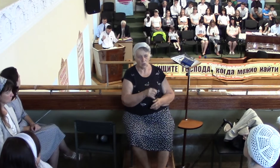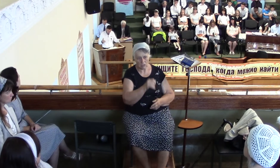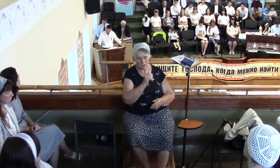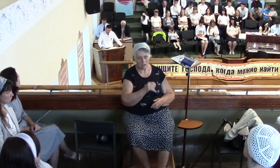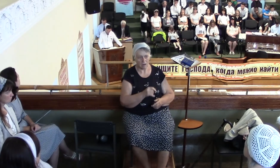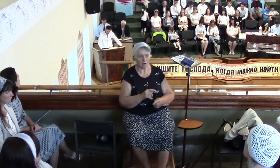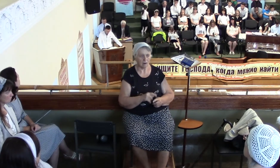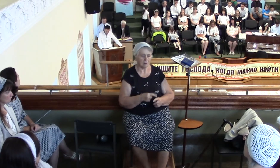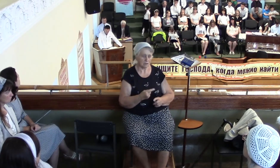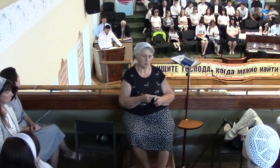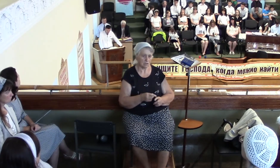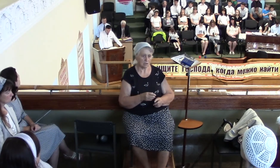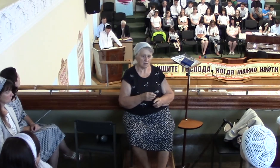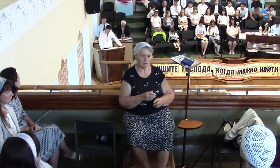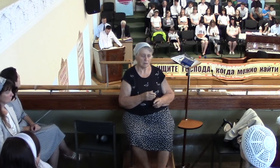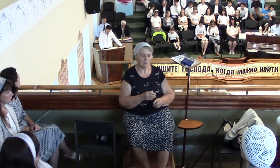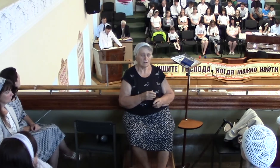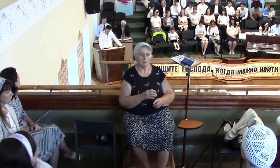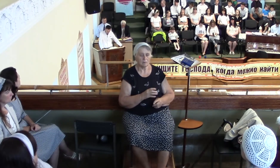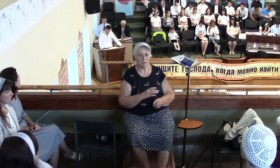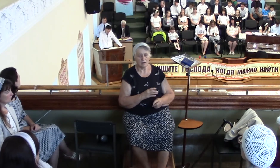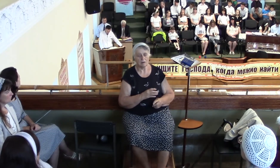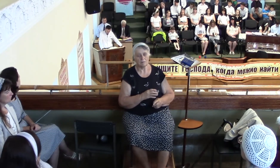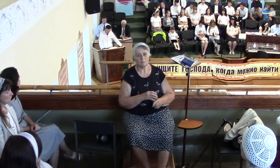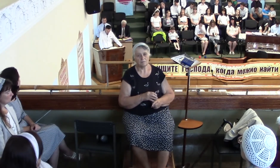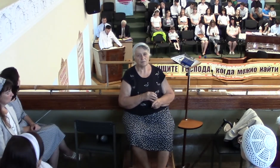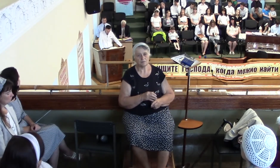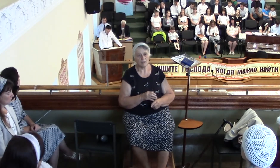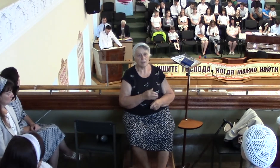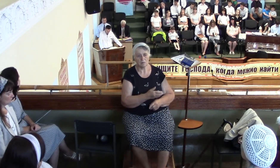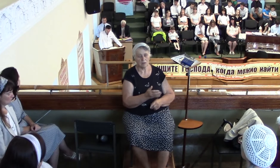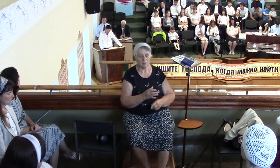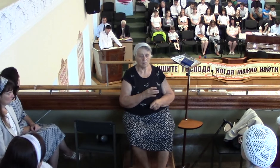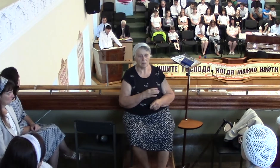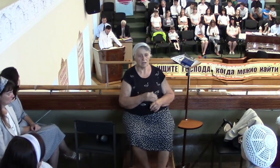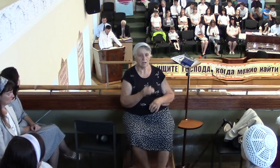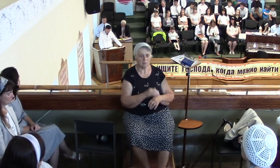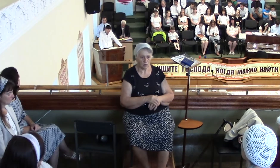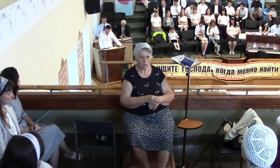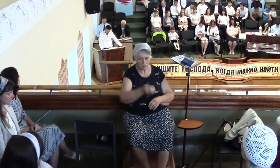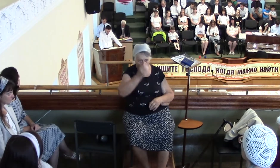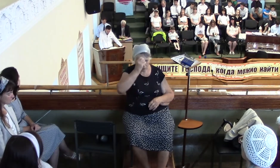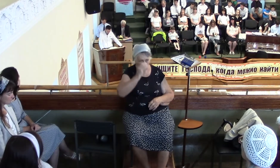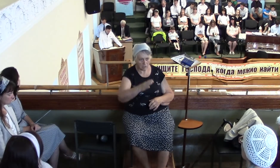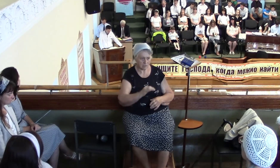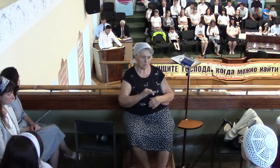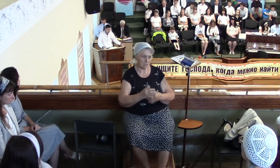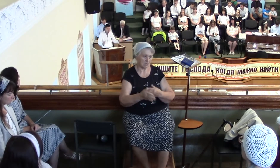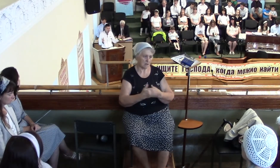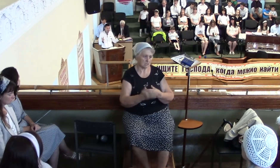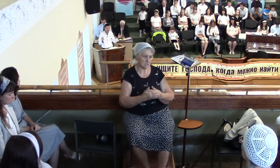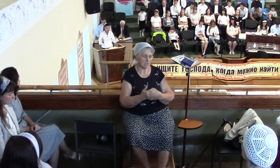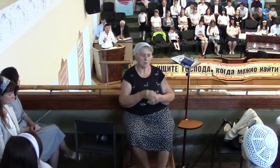унаследованную нашу личную греховность. Мы были под проклятием и наказанием.